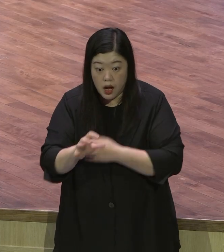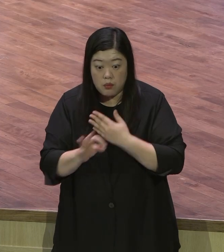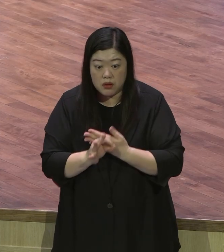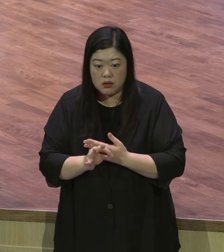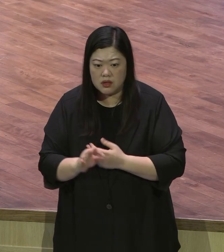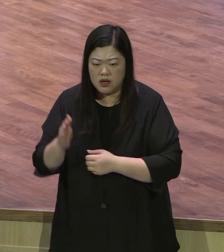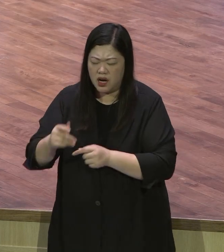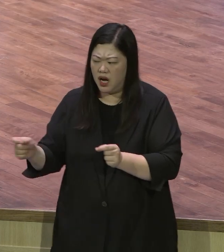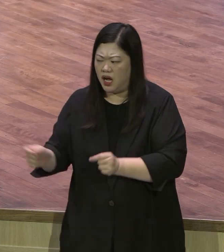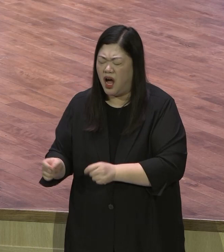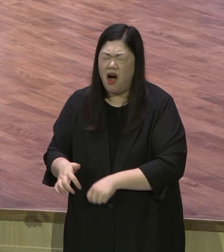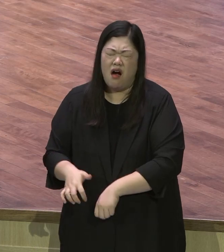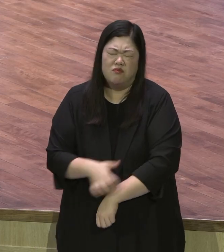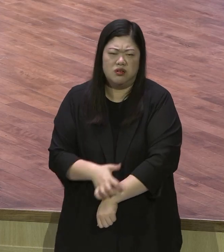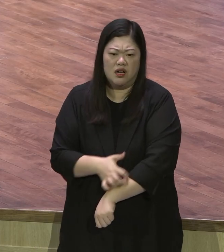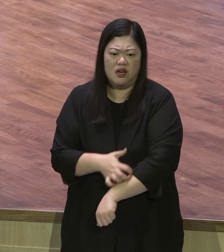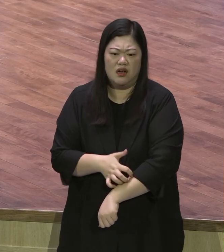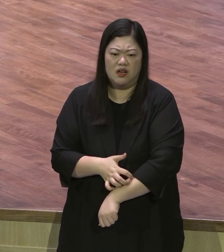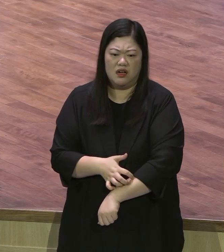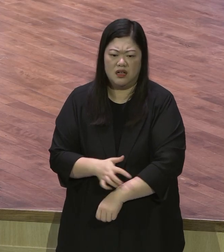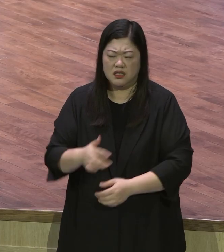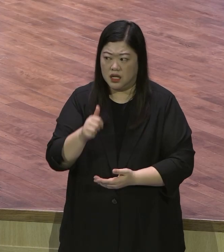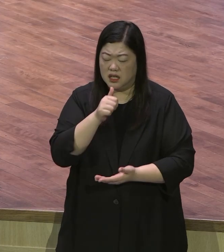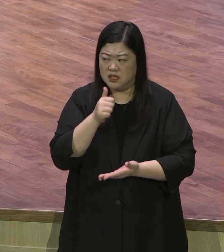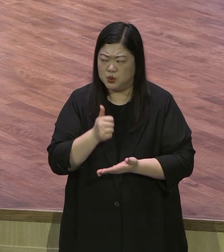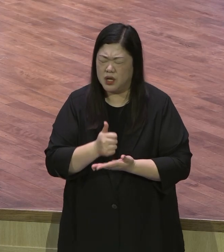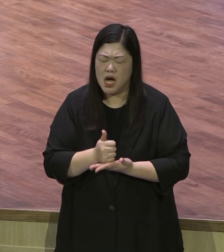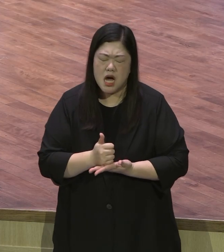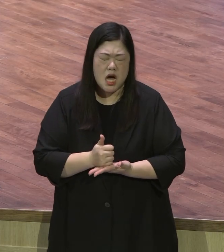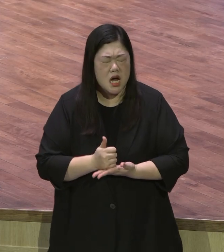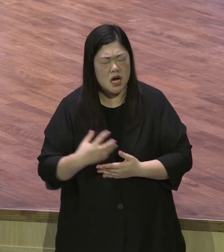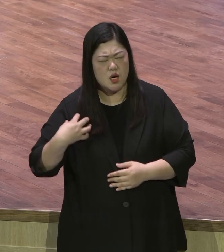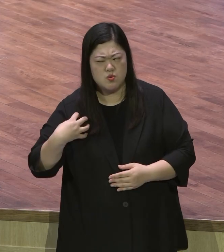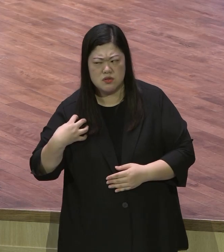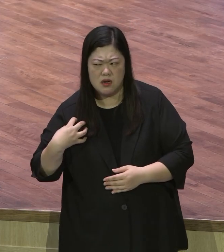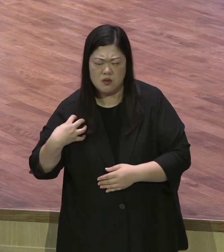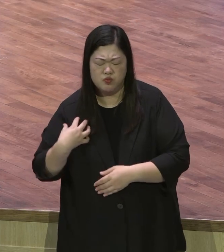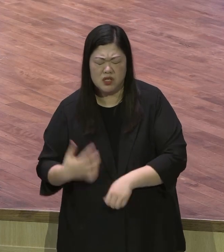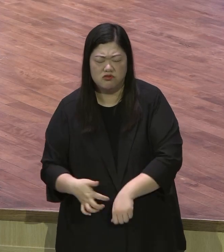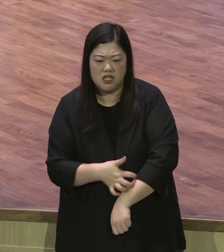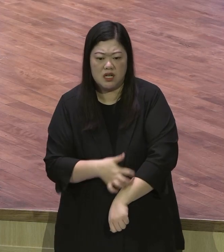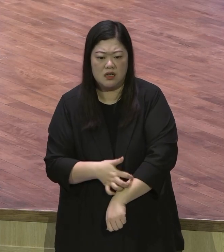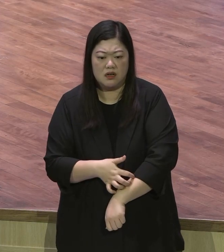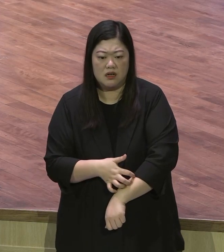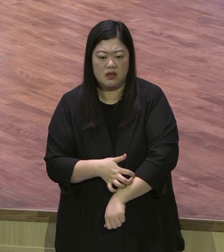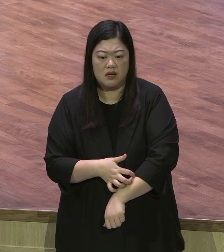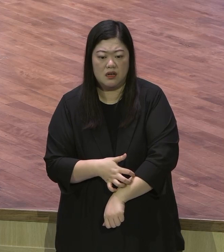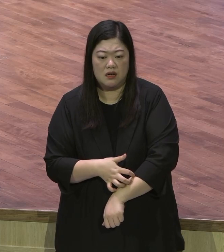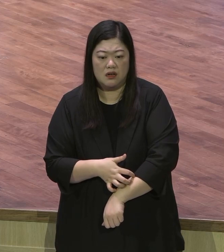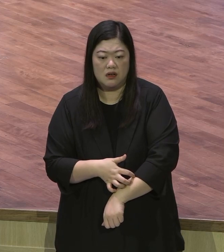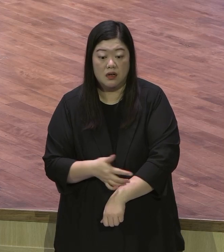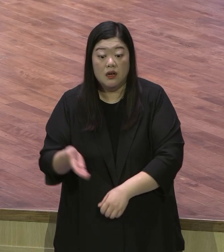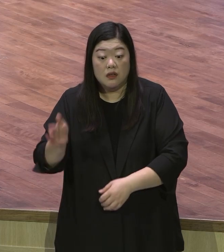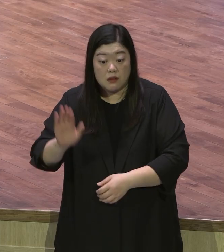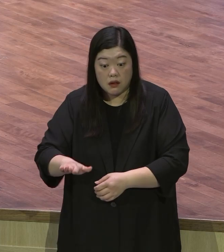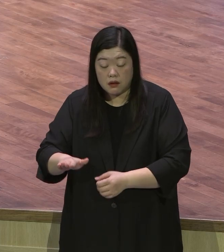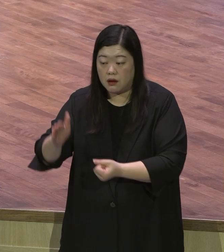벌 죄지면 때리려고 그렇게 날 보고 있습니까? 그건 뭐 아니에요.